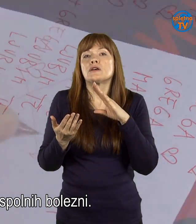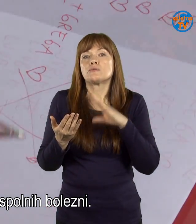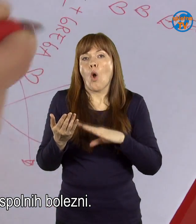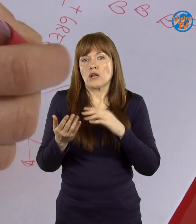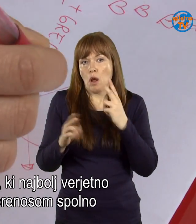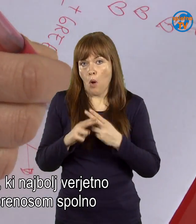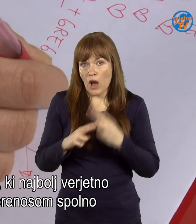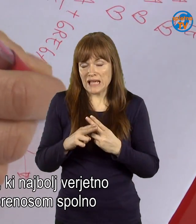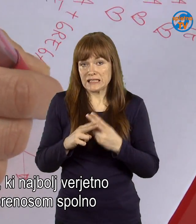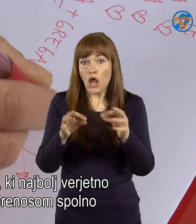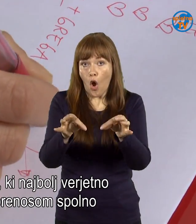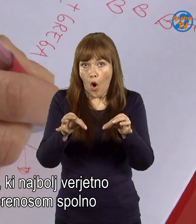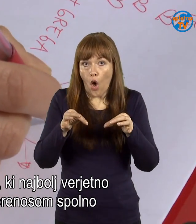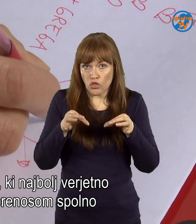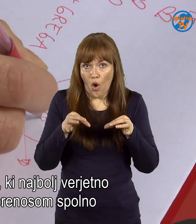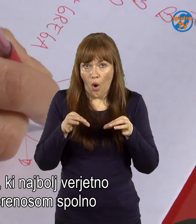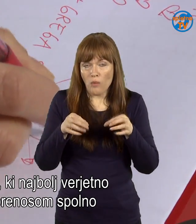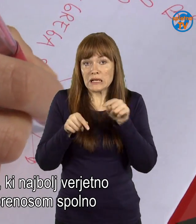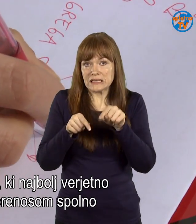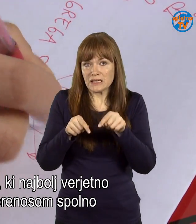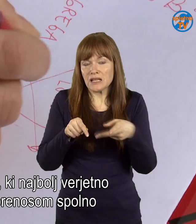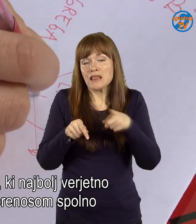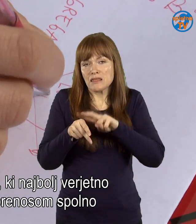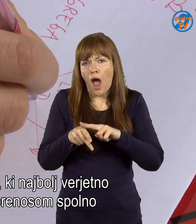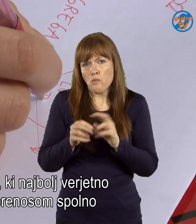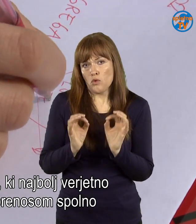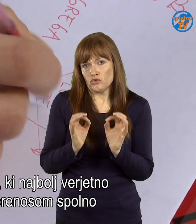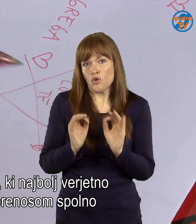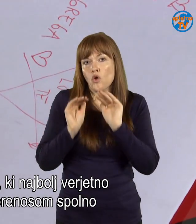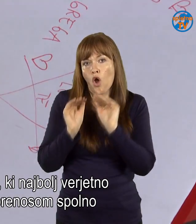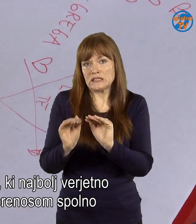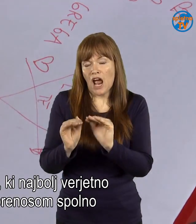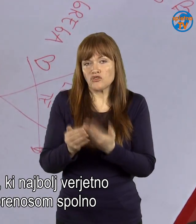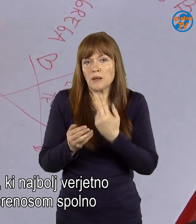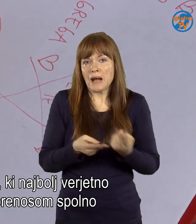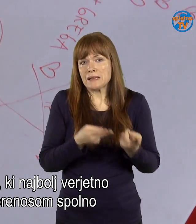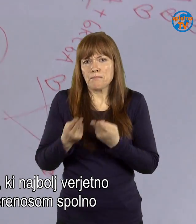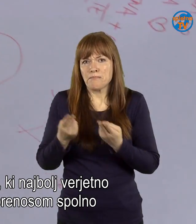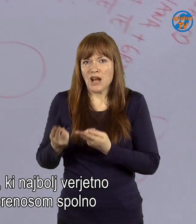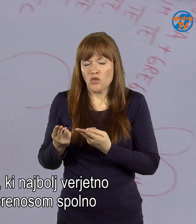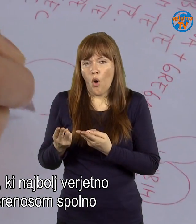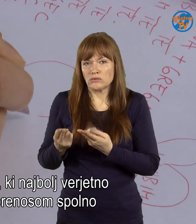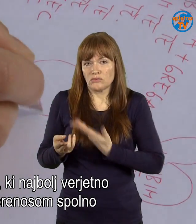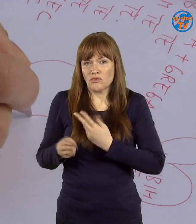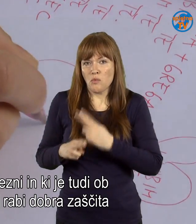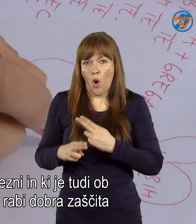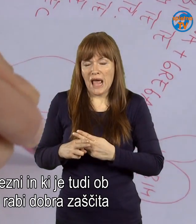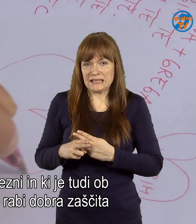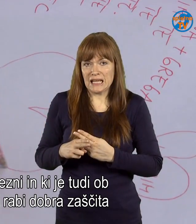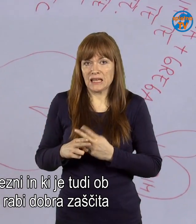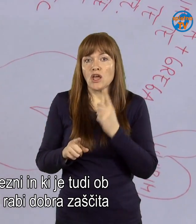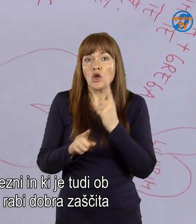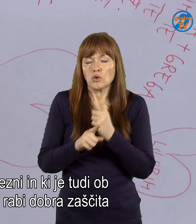bolezni. Kondom je tisti, ki najbolj verjetno zaščiti pred prenosom spolno